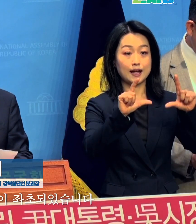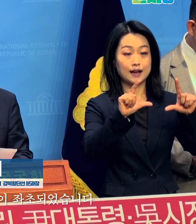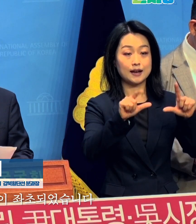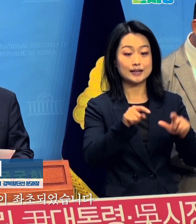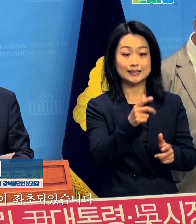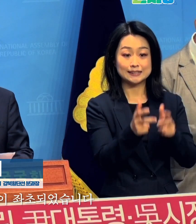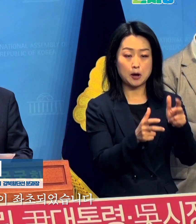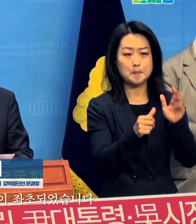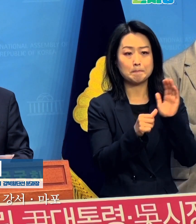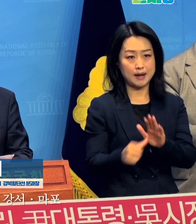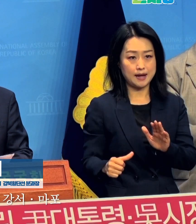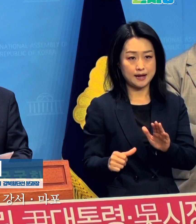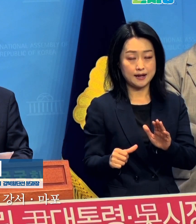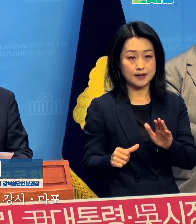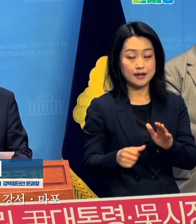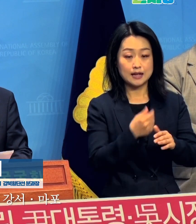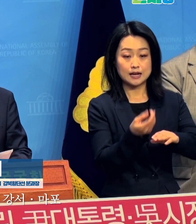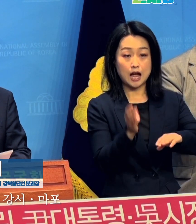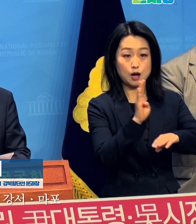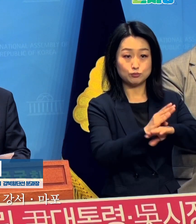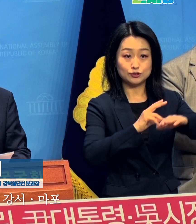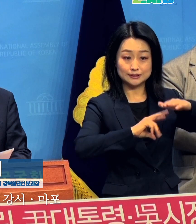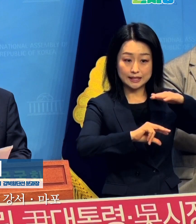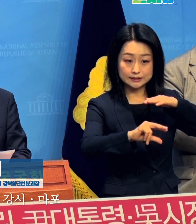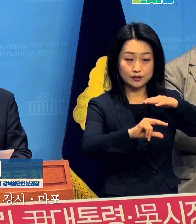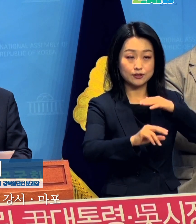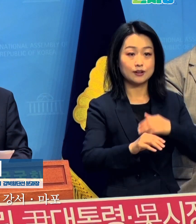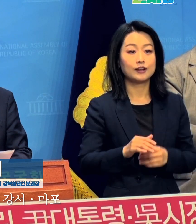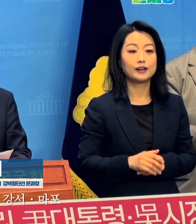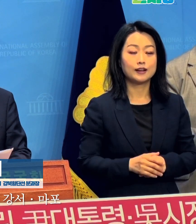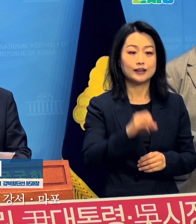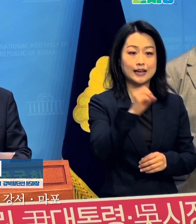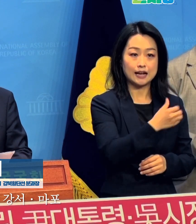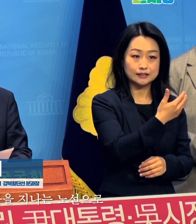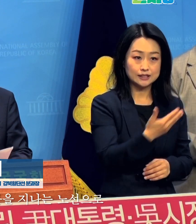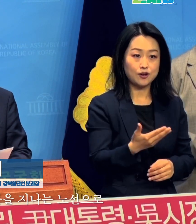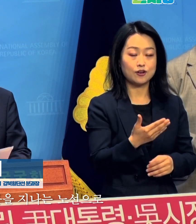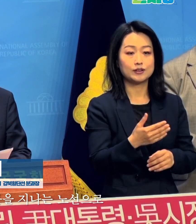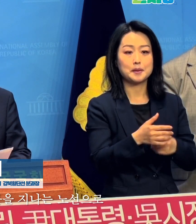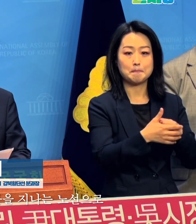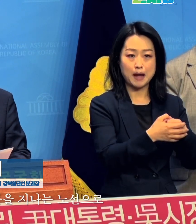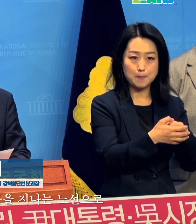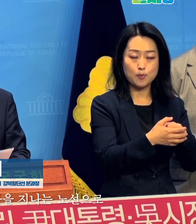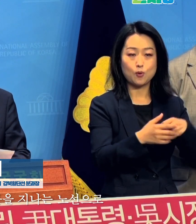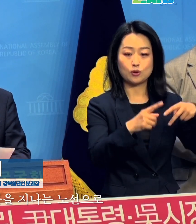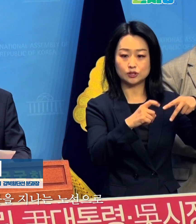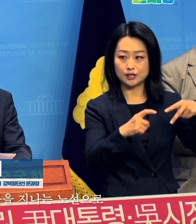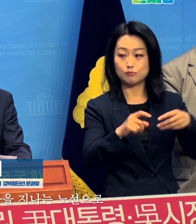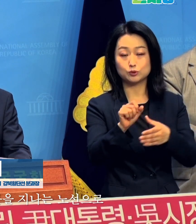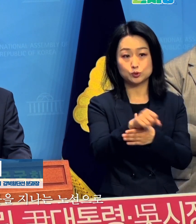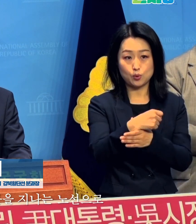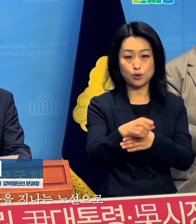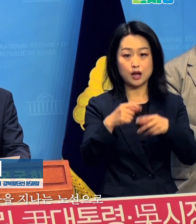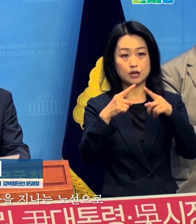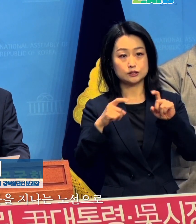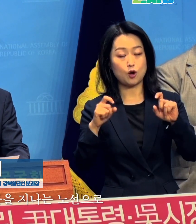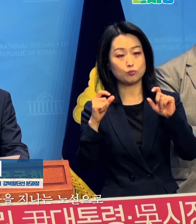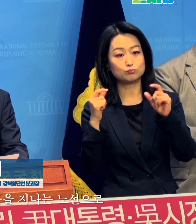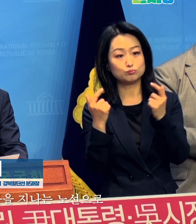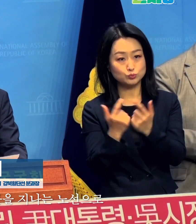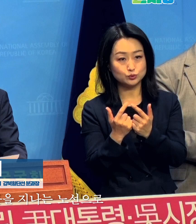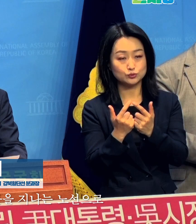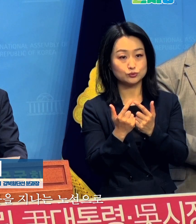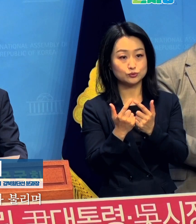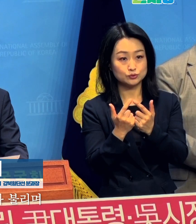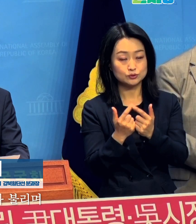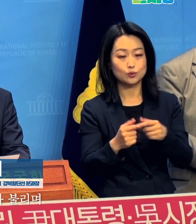사업이 좌초되었습니다. 강북횡단선은 양천, 강서, 마포, 서대문, 종로, 성북, 동대문을